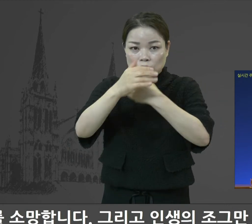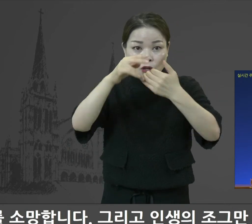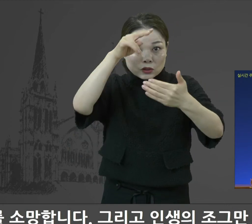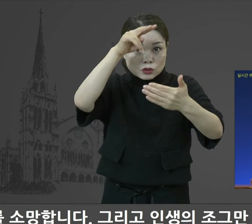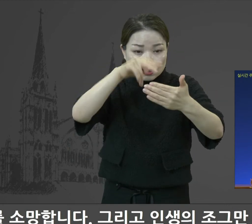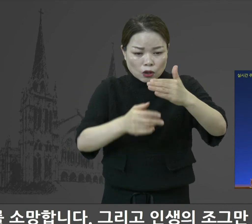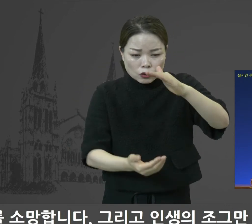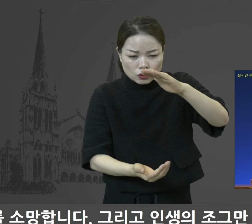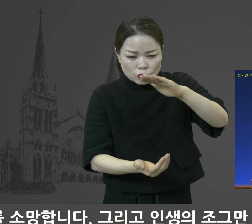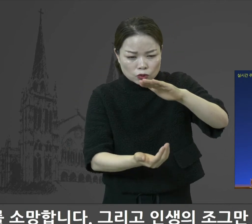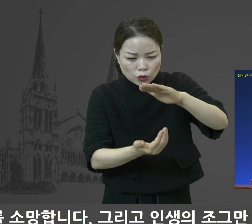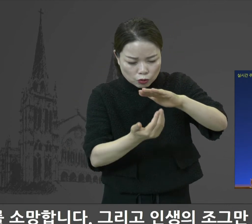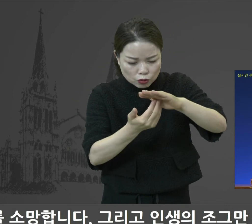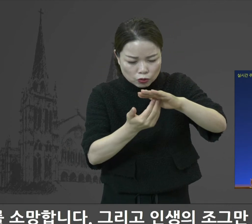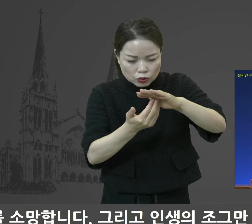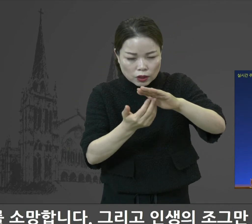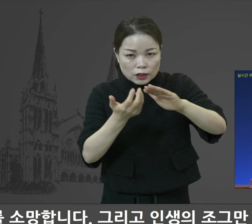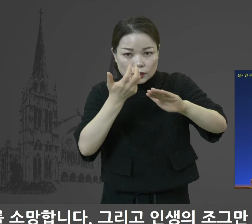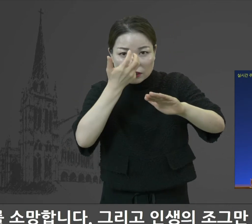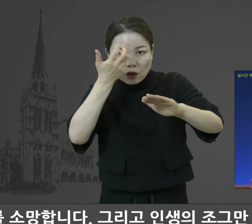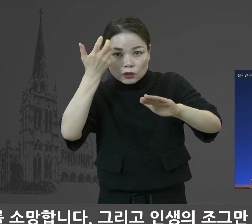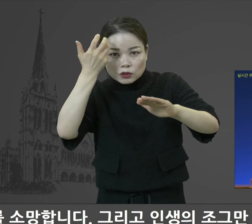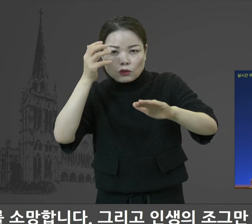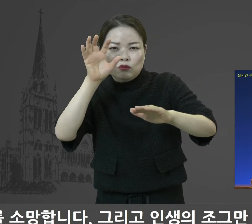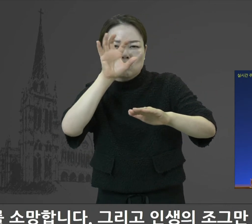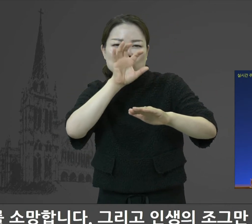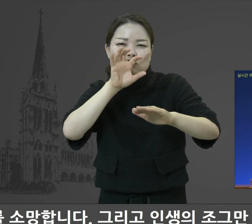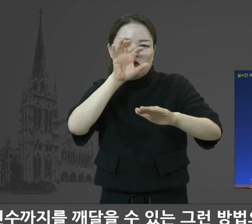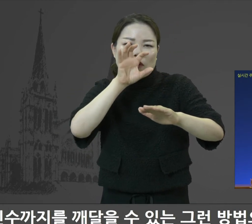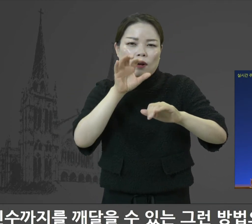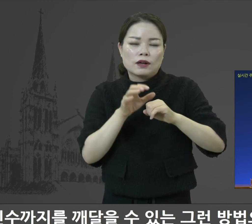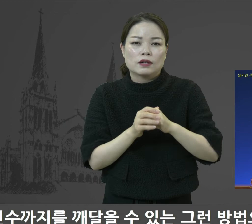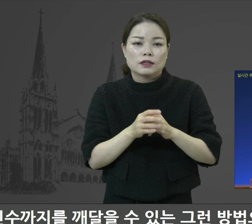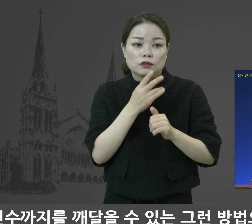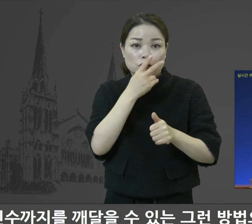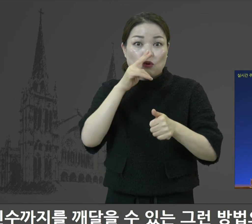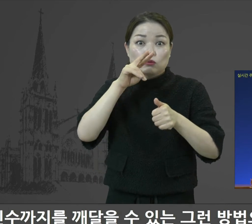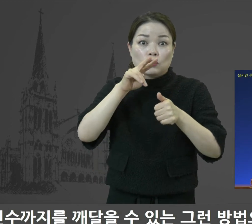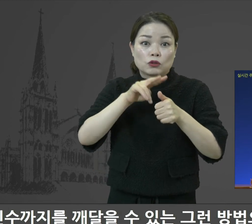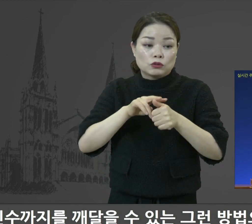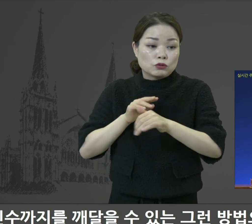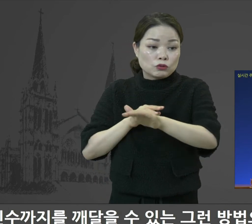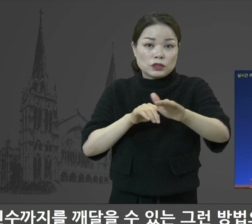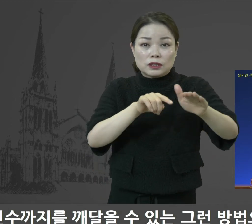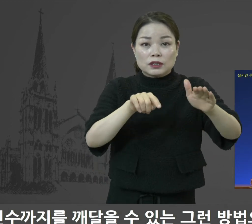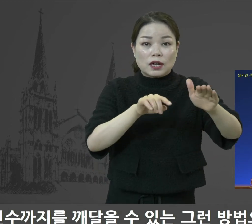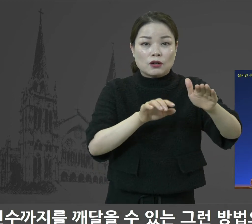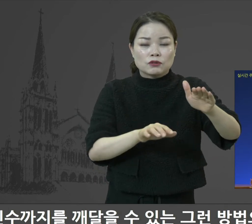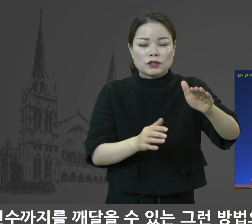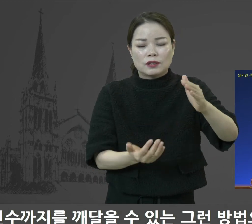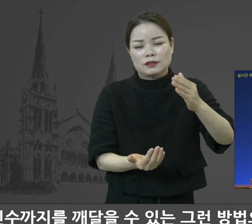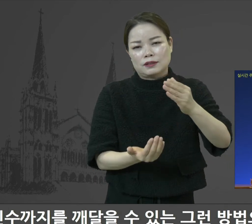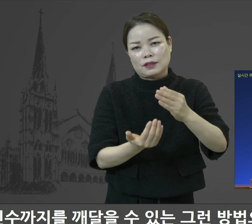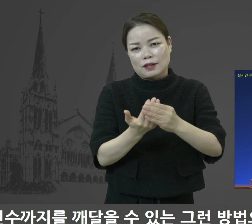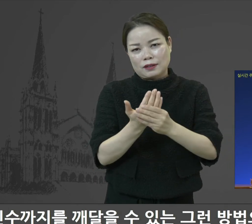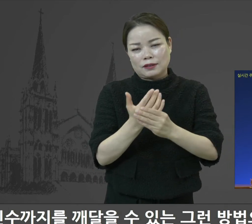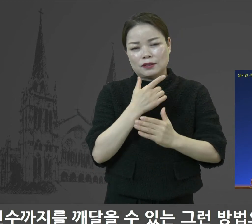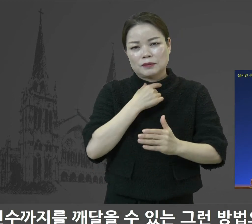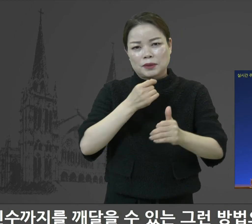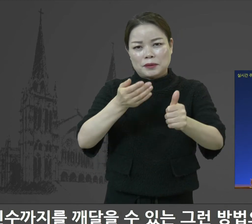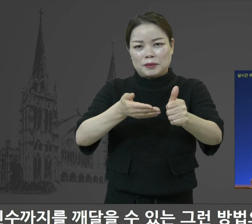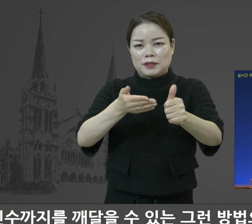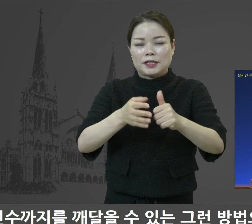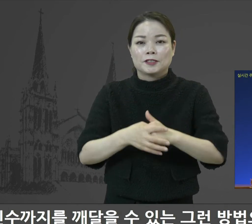통독과 통독 이외의 다른 영적인 훈련과 영적인 도전들이 우리 가운데 일어날 수 있기를